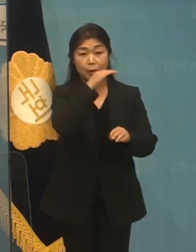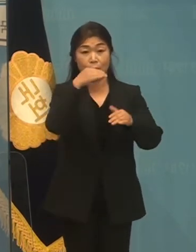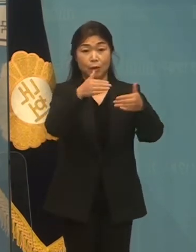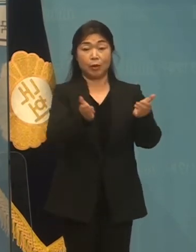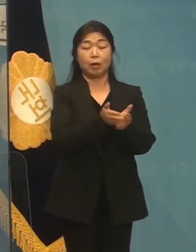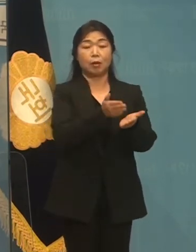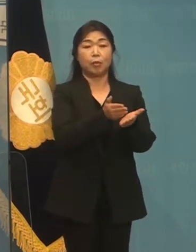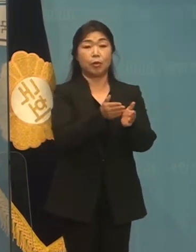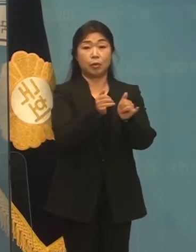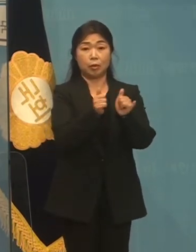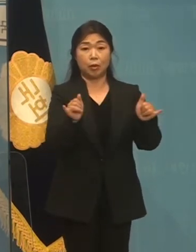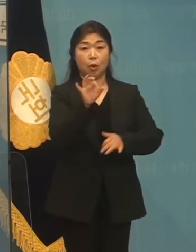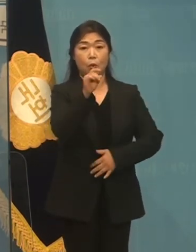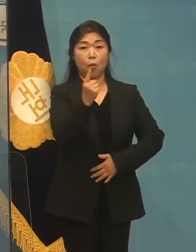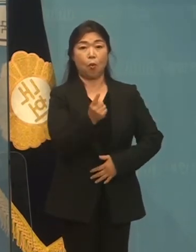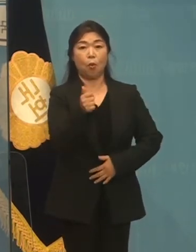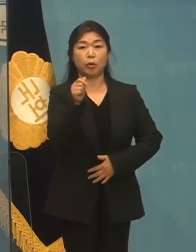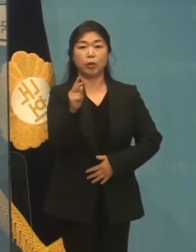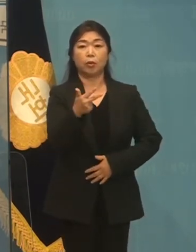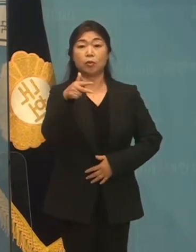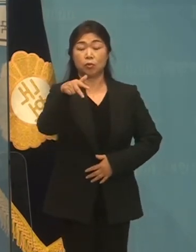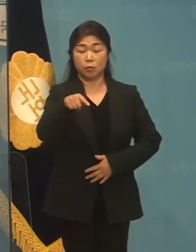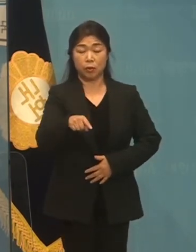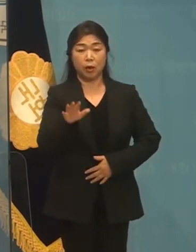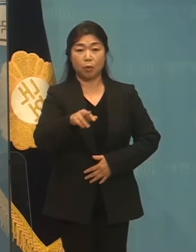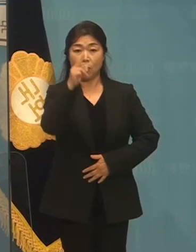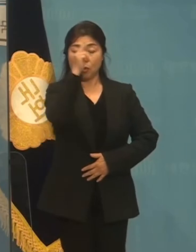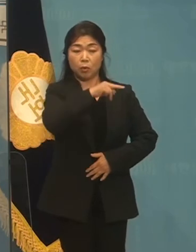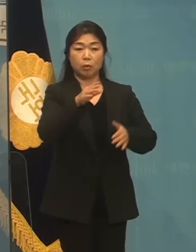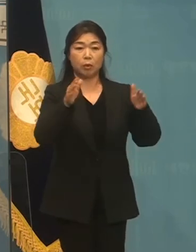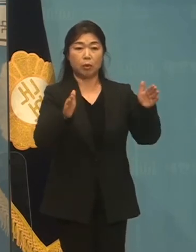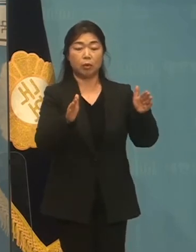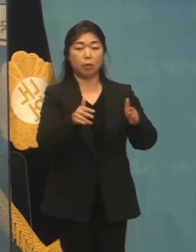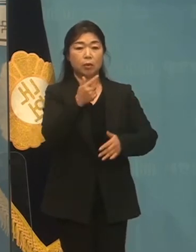정의당 대변인 오현주입니다. 오늘 오전에는 전현희